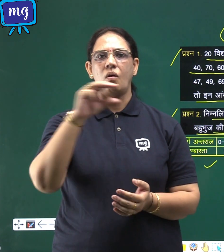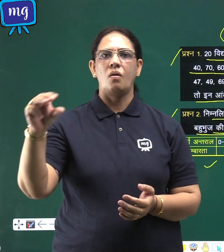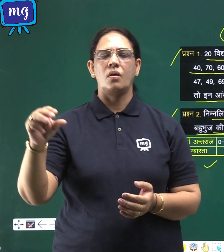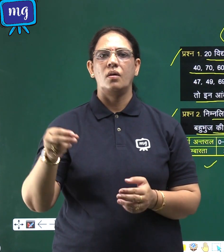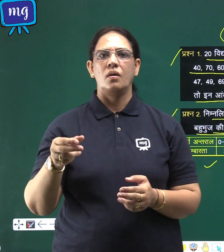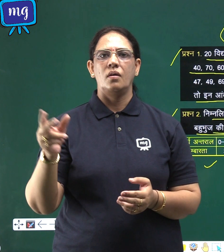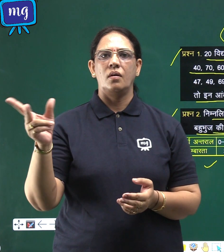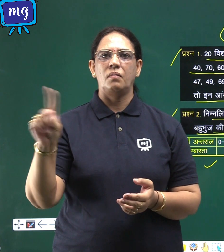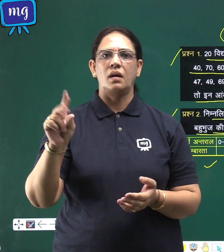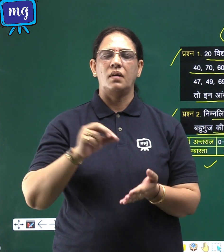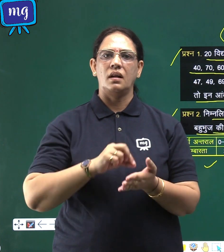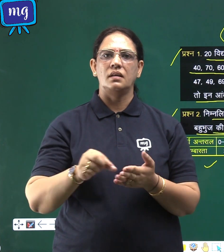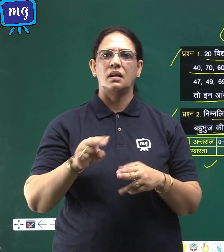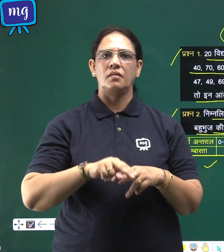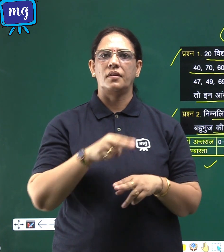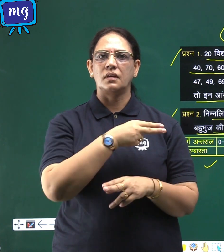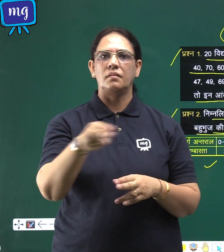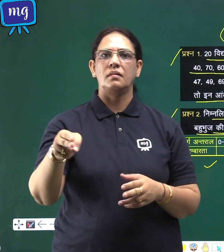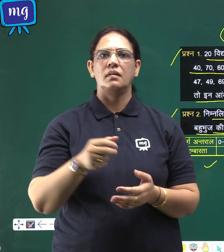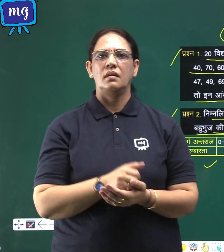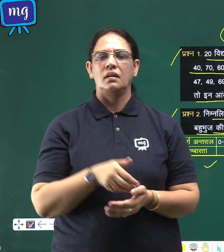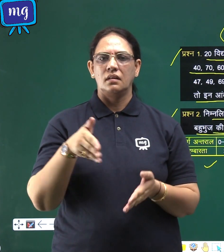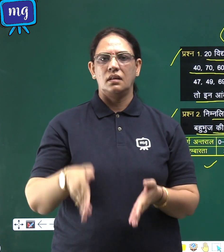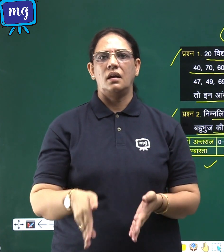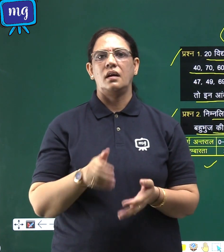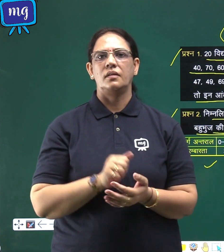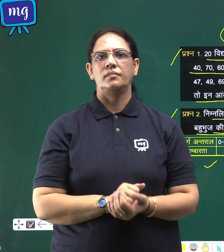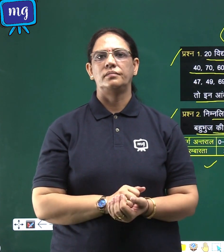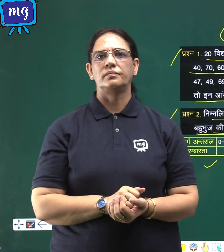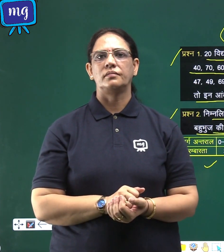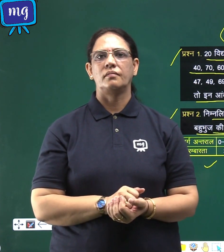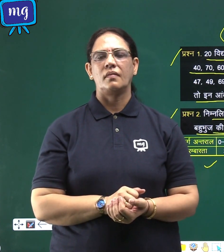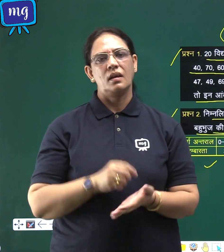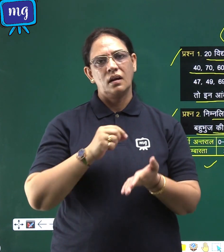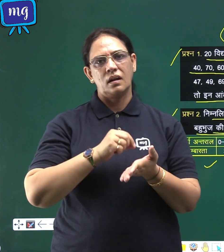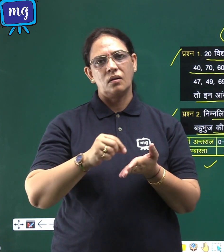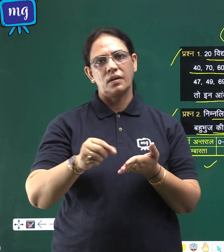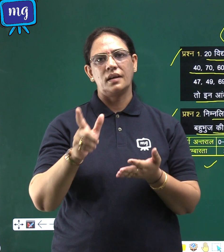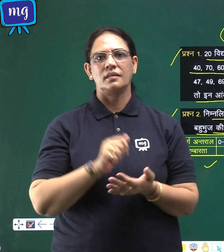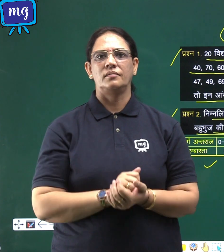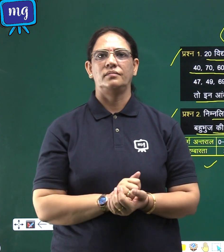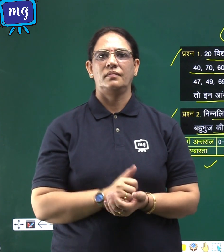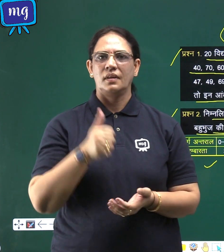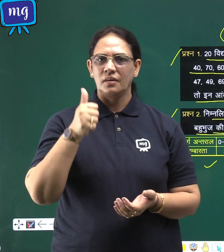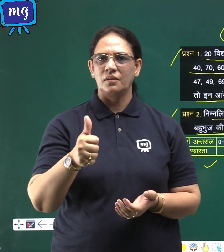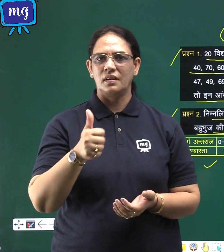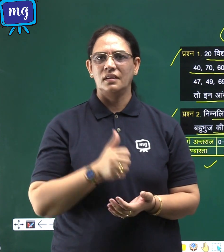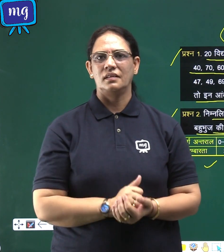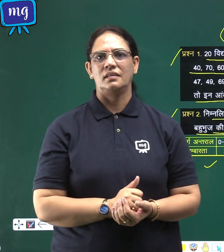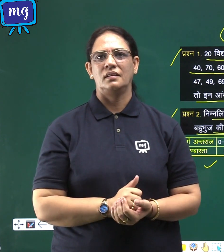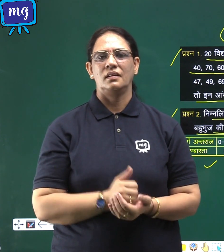दी हुई है, लिख लोगे, ओके,